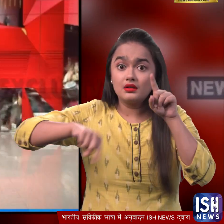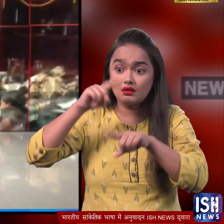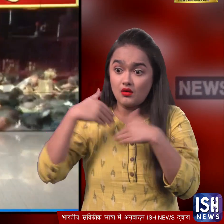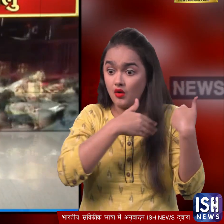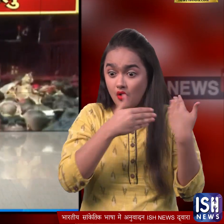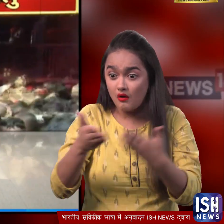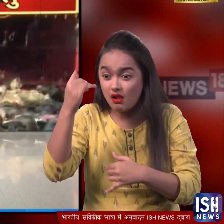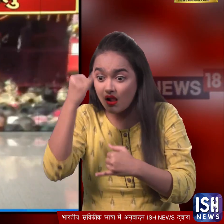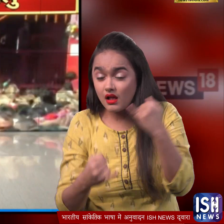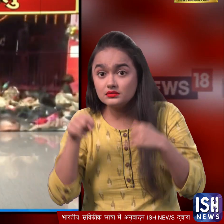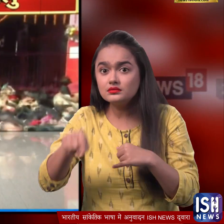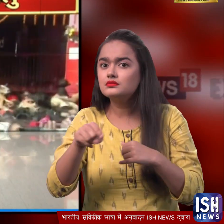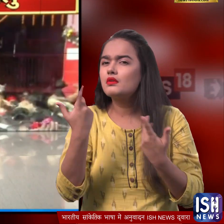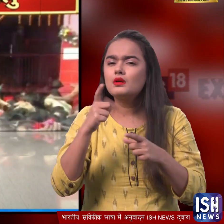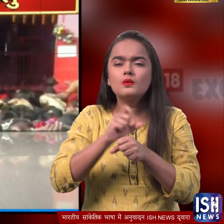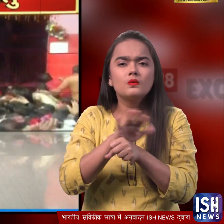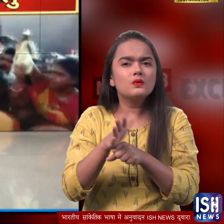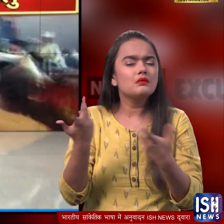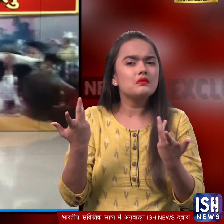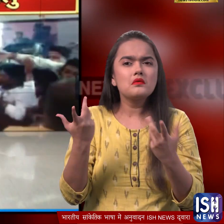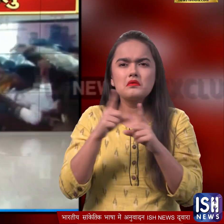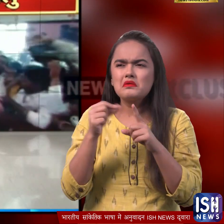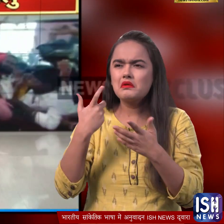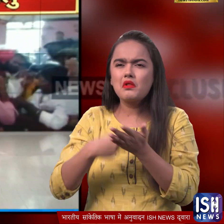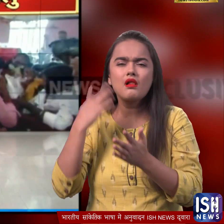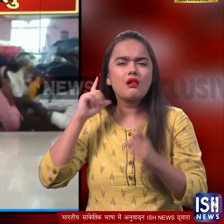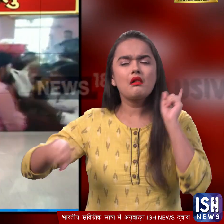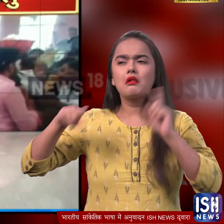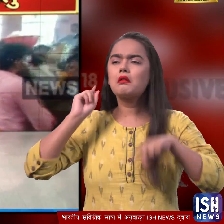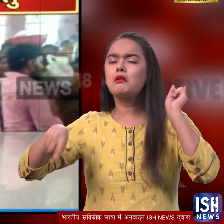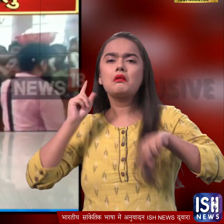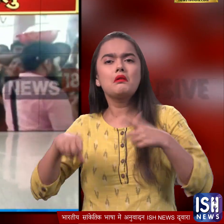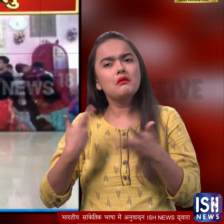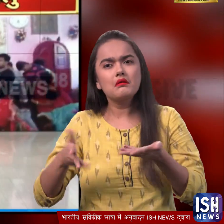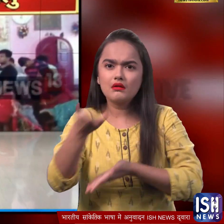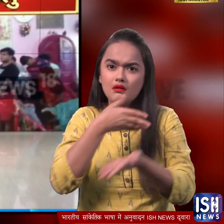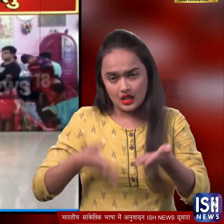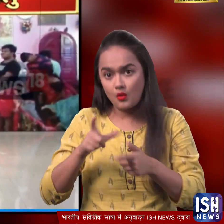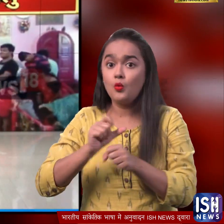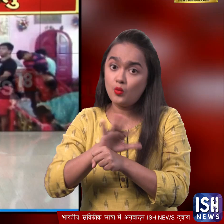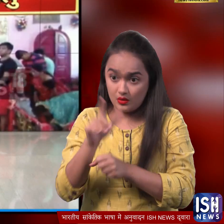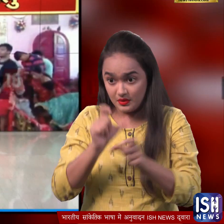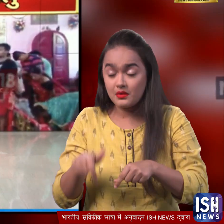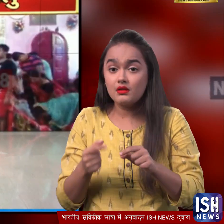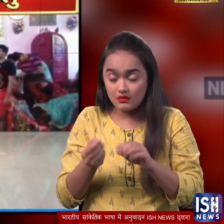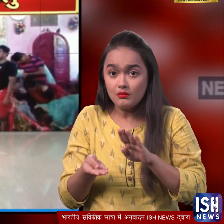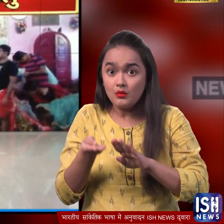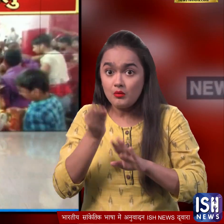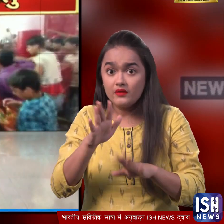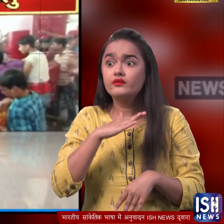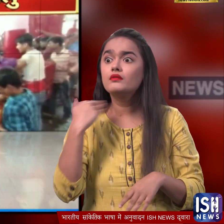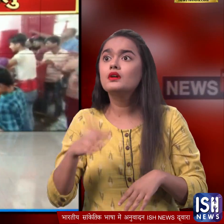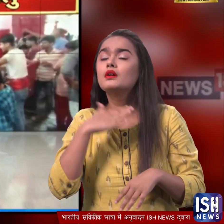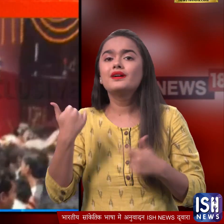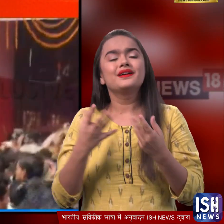देश के कई हिस्सों में कोरोना के नियम तार तार होते दिखे। भले ही देश में कोरोना के नए मरीज अभी आ रहे हों और इससे मौत भी थमी